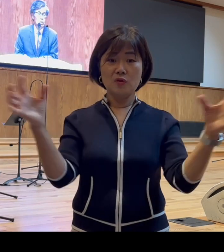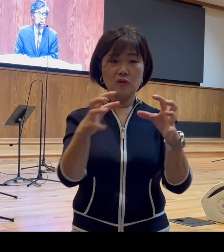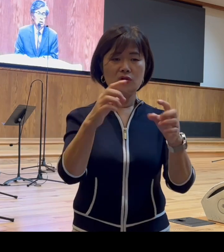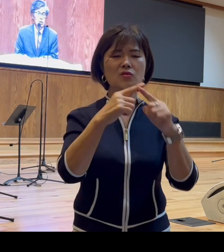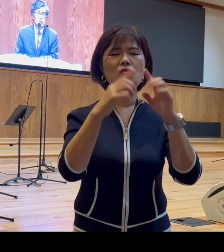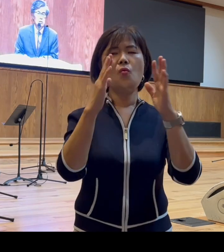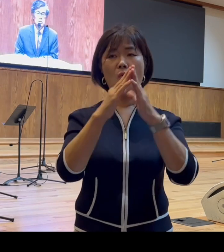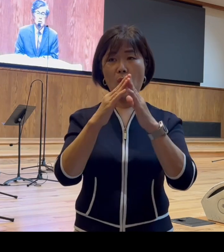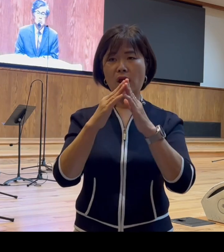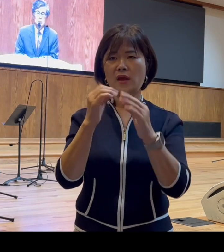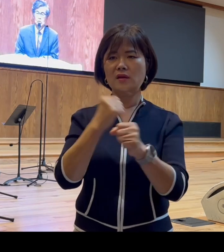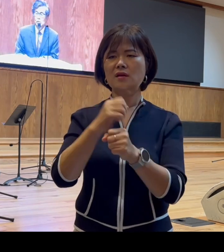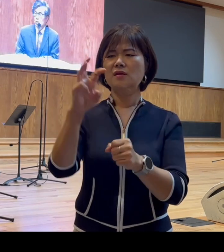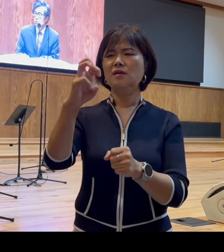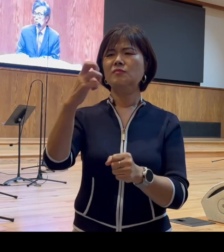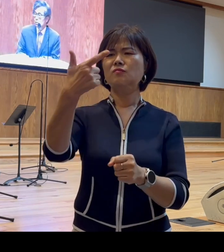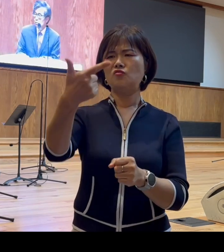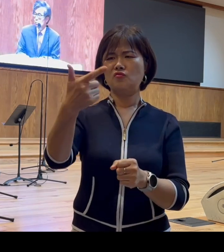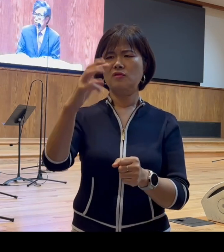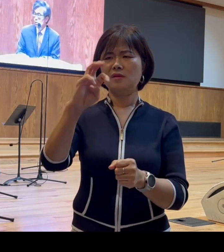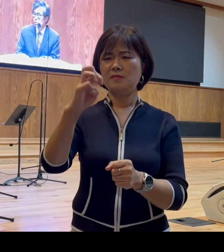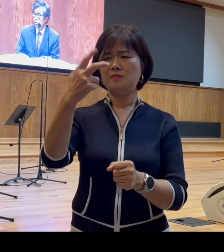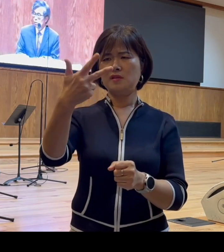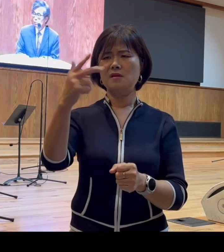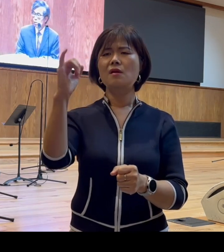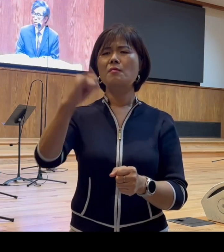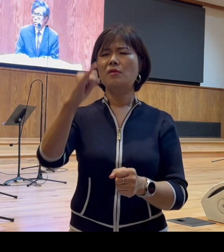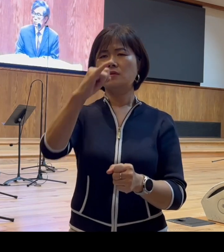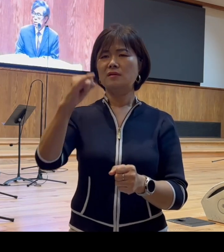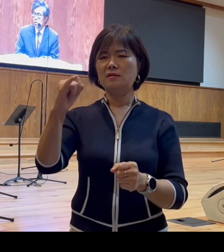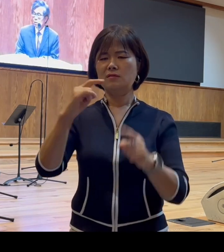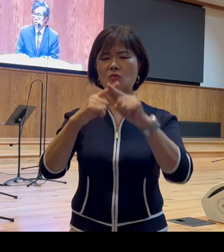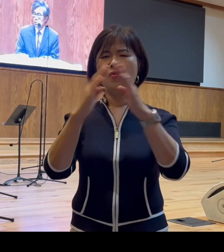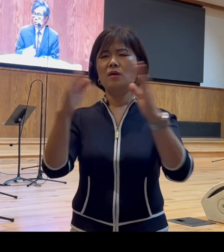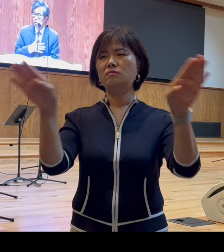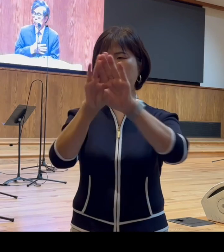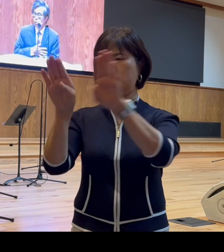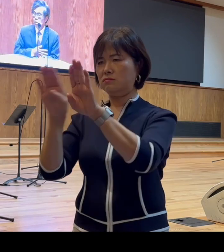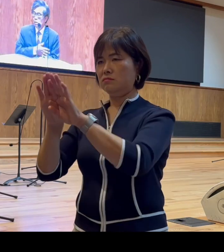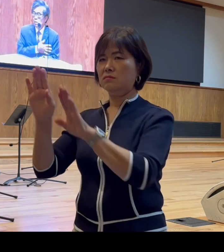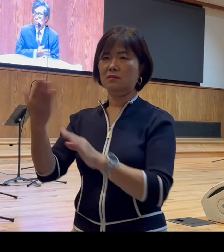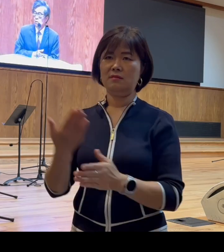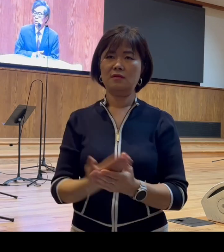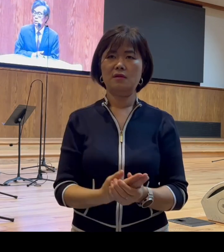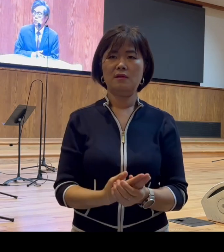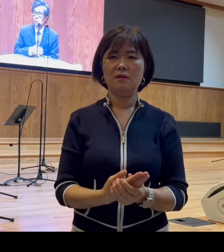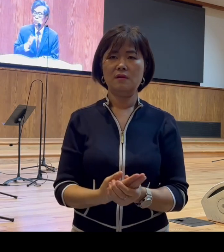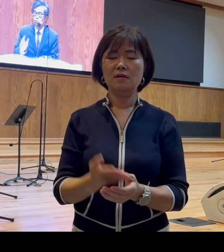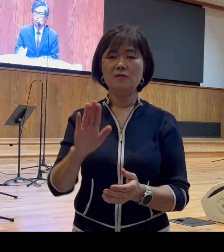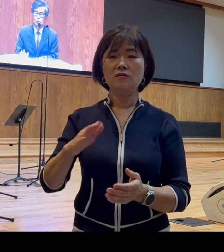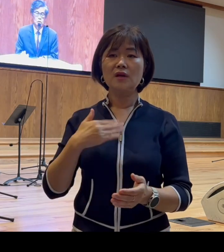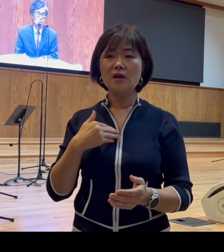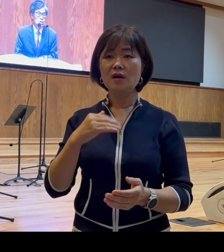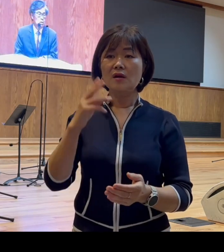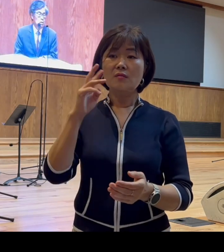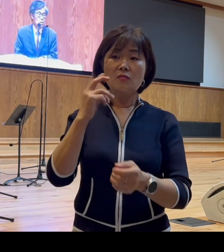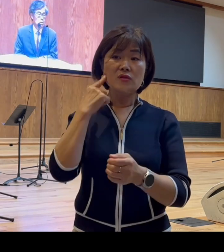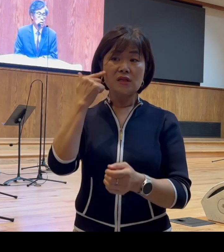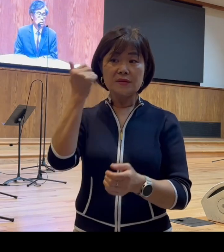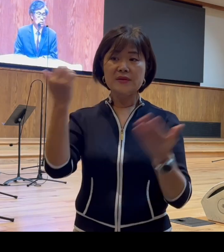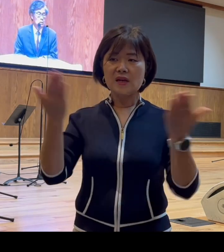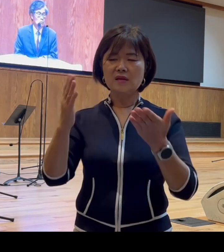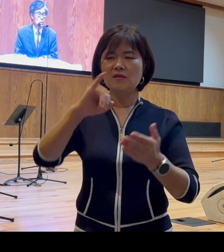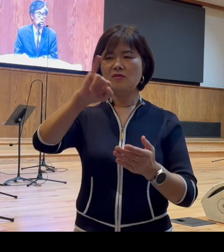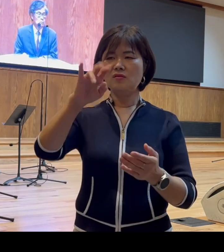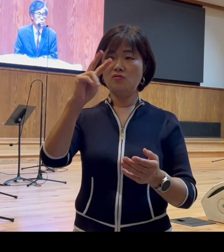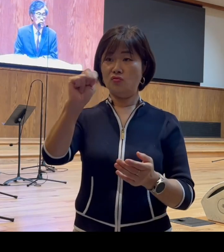있는 교회들은 36%, 37% 교회가 문을 닫았습니다. 그리고 제가 목회했던 그